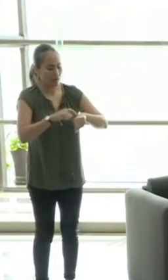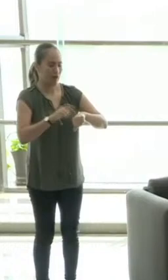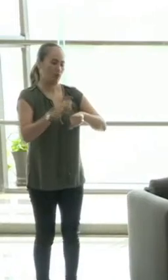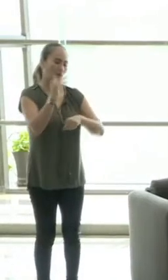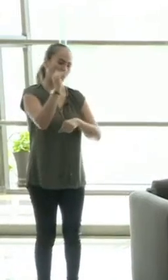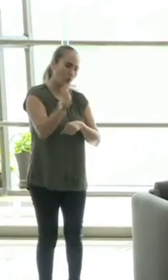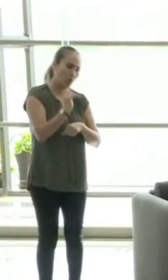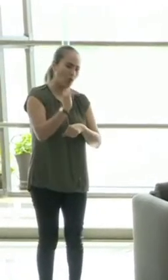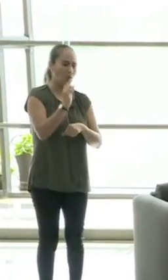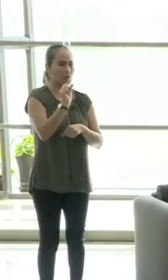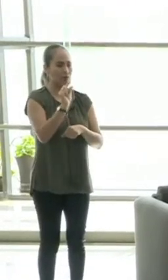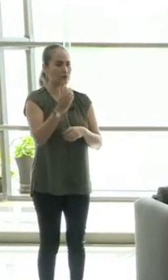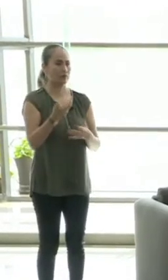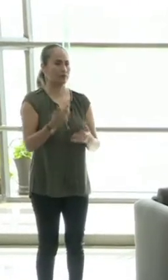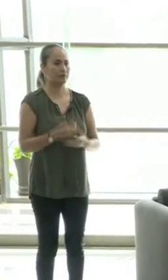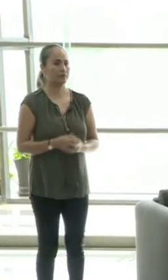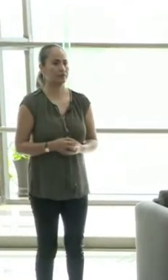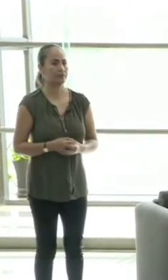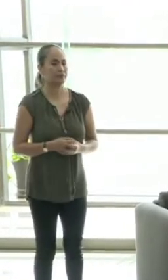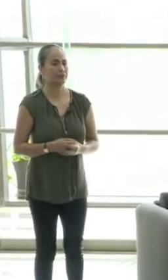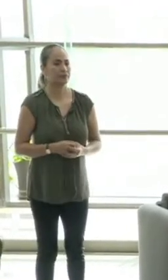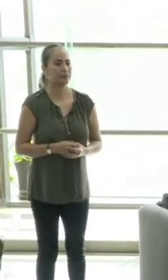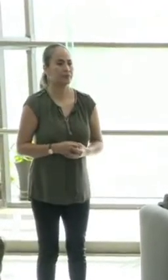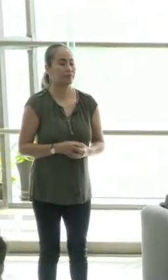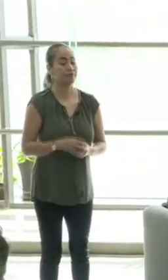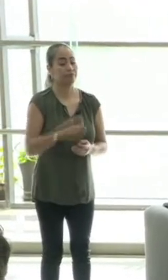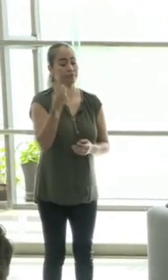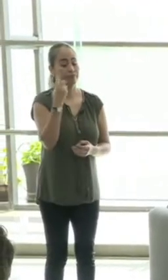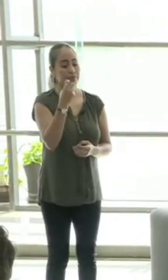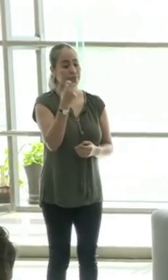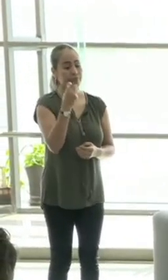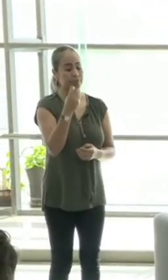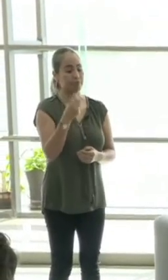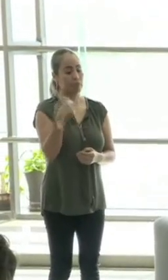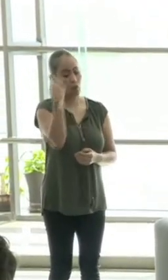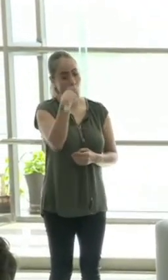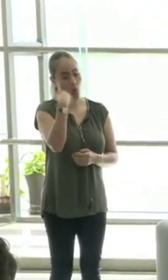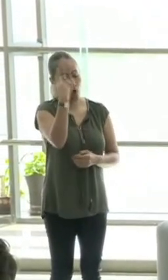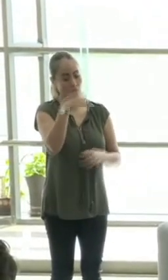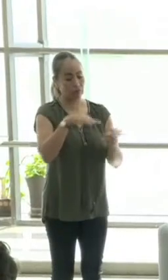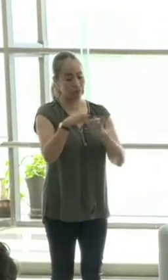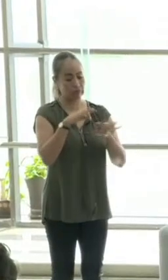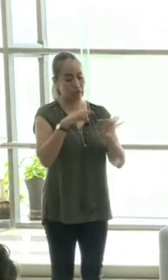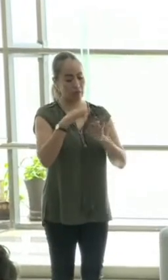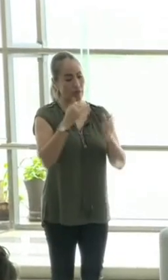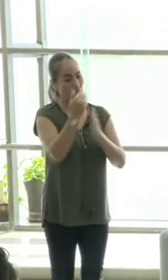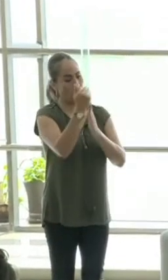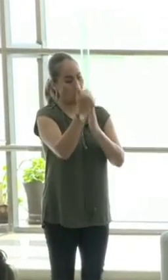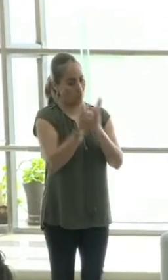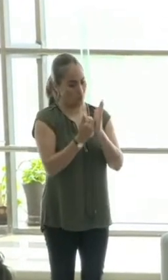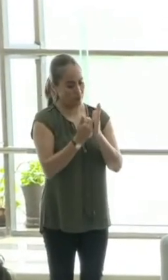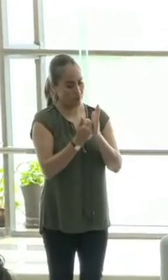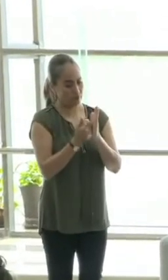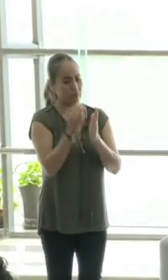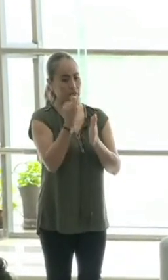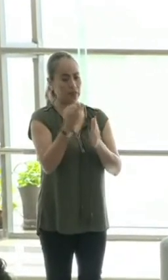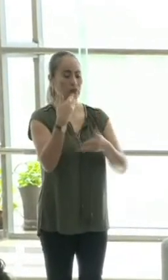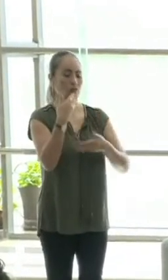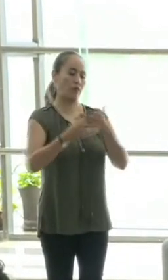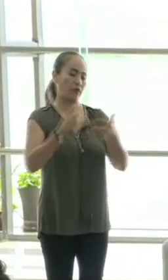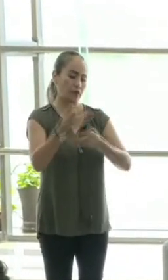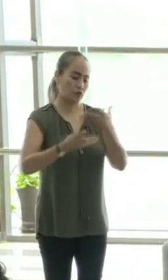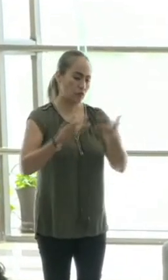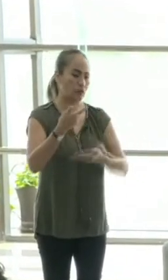y entonces todo Y entonces por eso disminuyen las horas de trabajo y todo esto tiene implicaciones después en su carrera